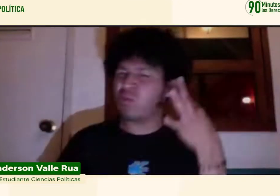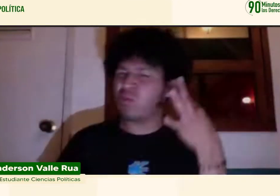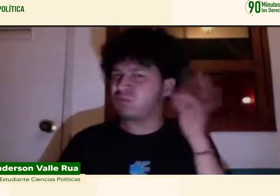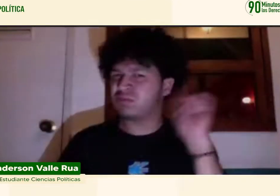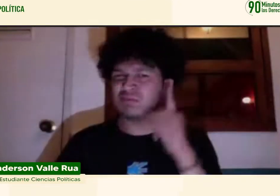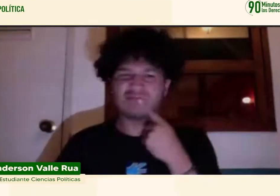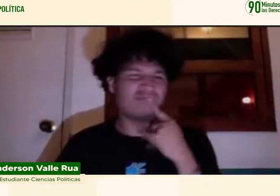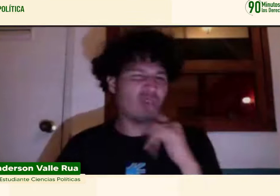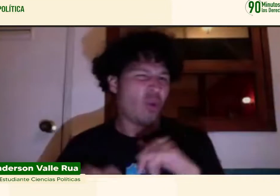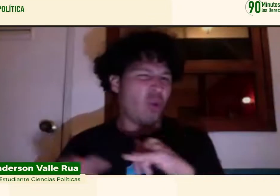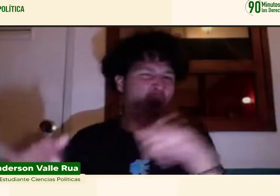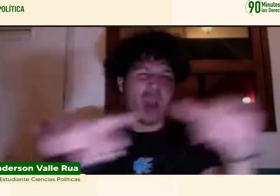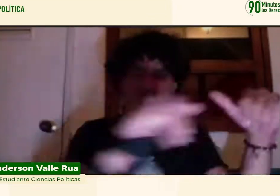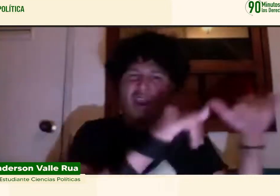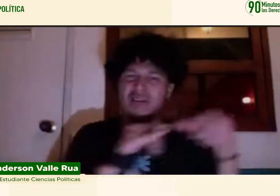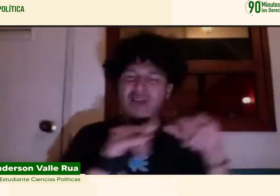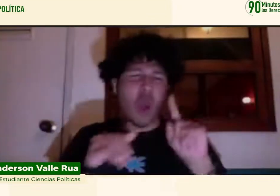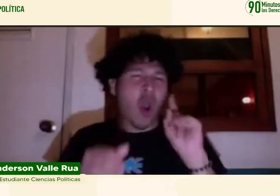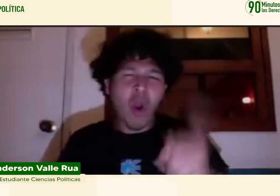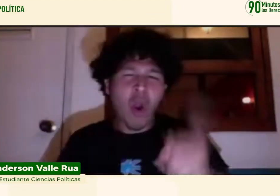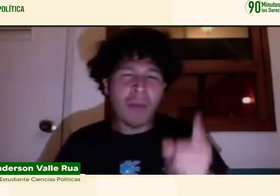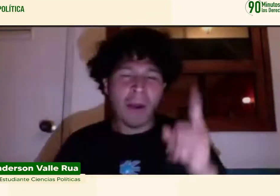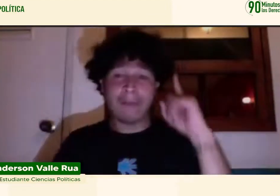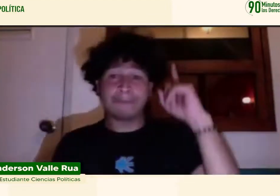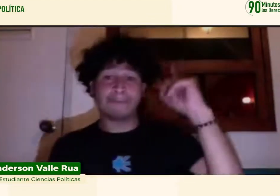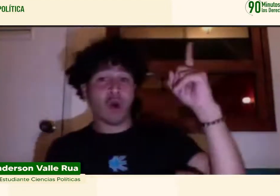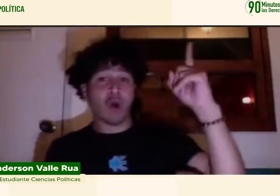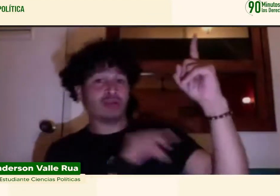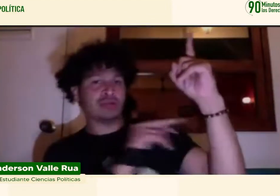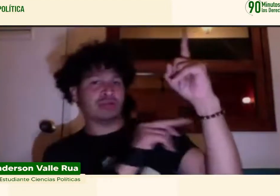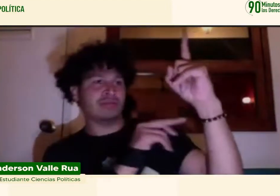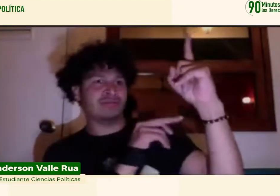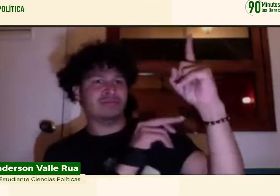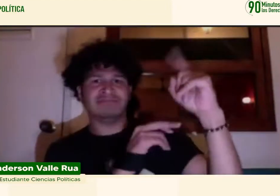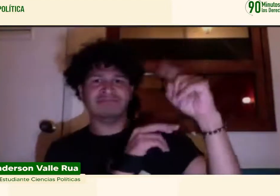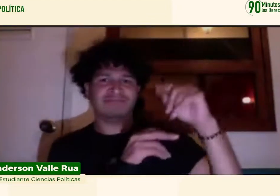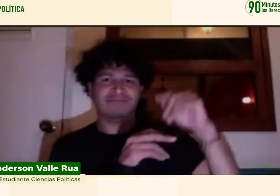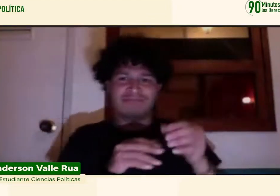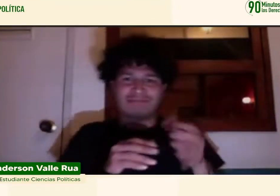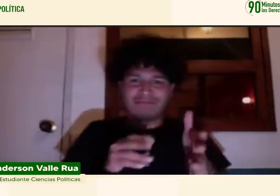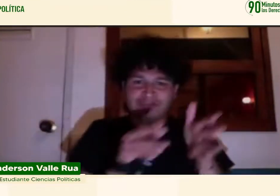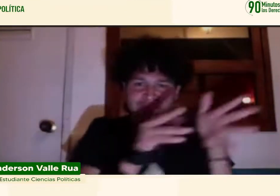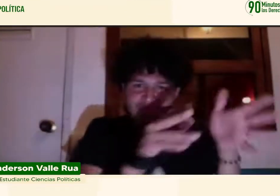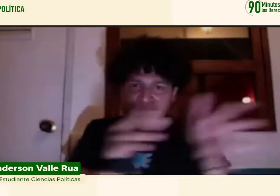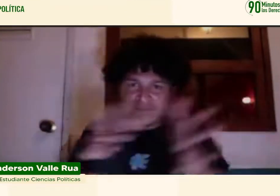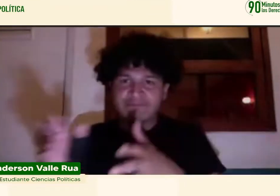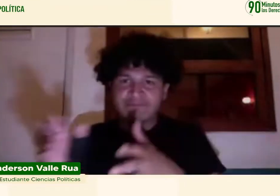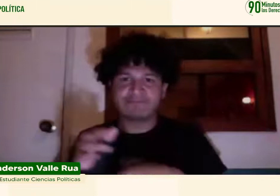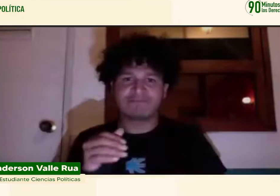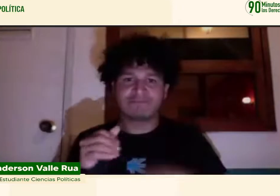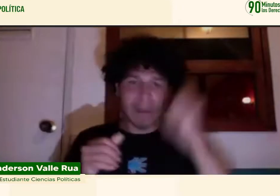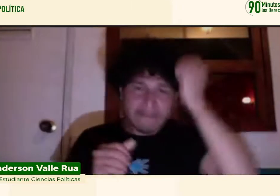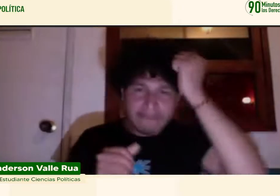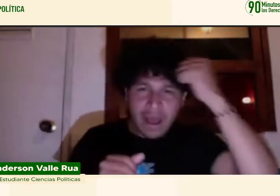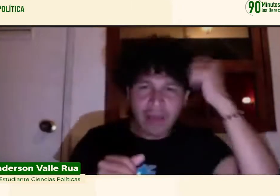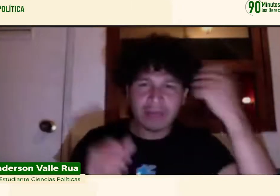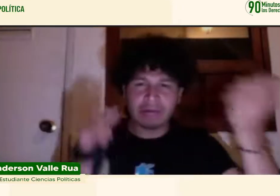prácticamente es un tema que probablemente causa mucha confusión y no solamente por ser sordos creo que para el resto de la sociedad es un tema que